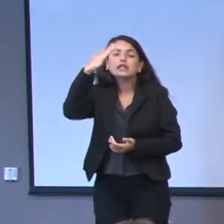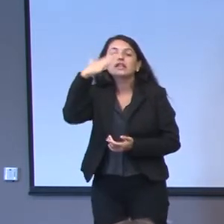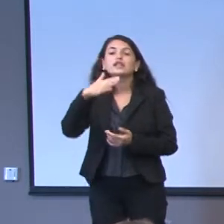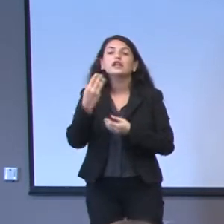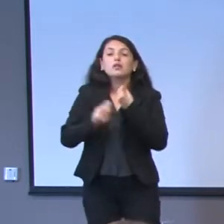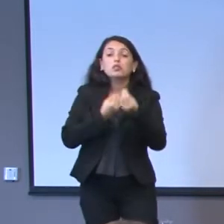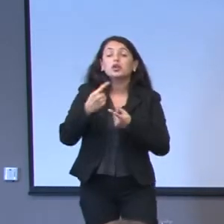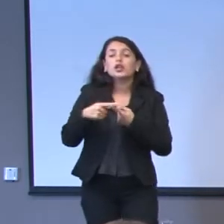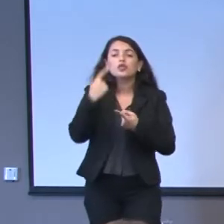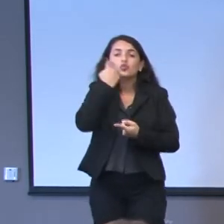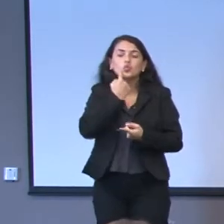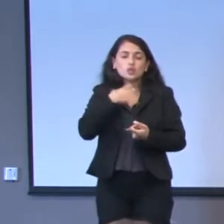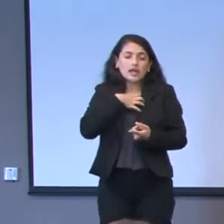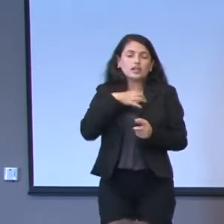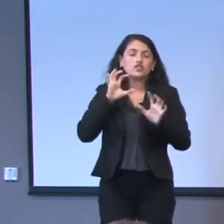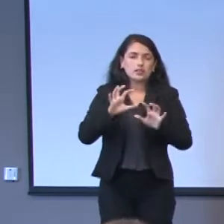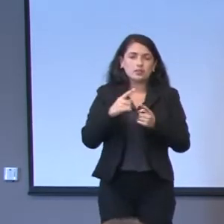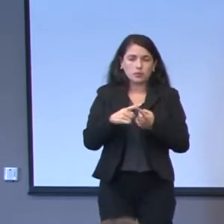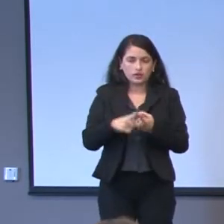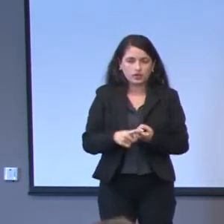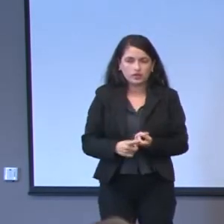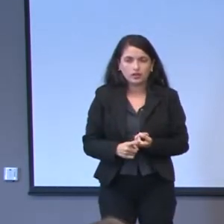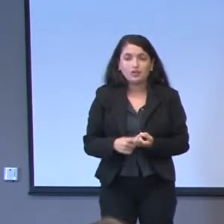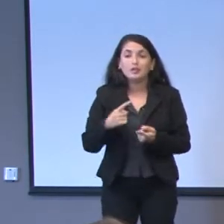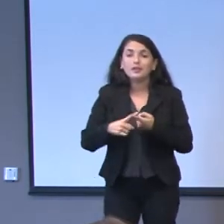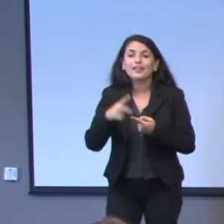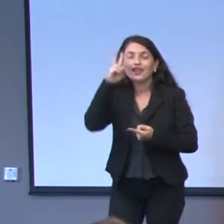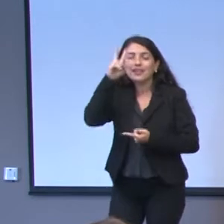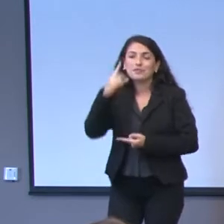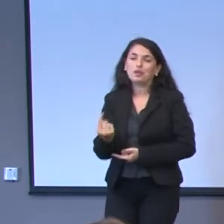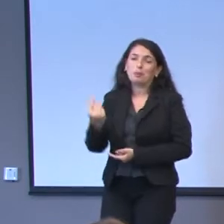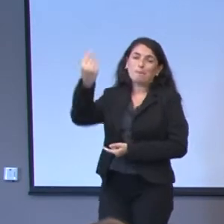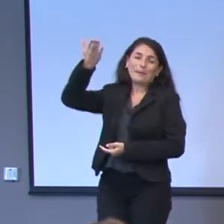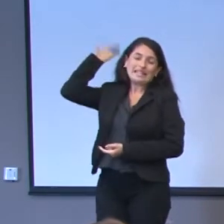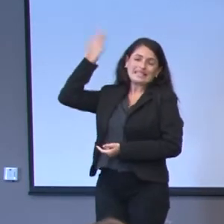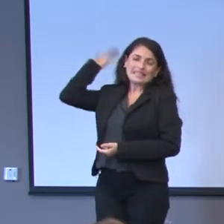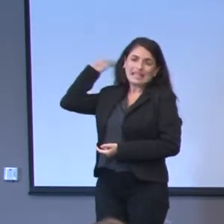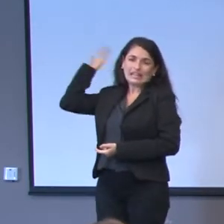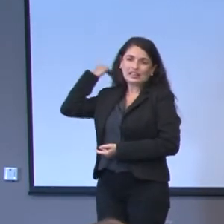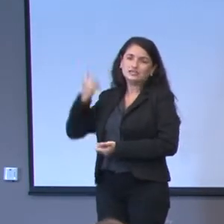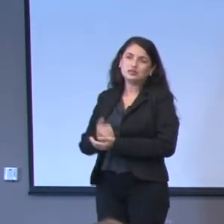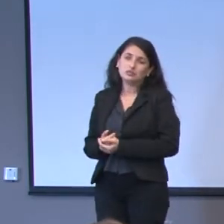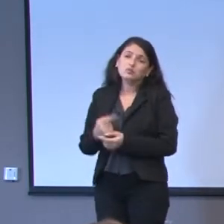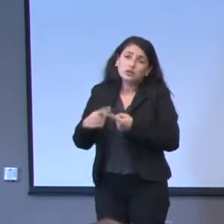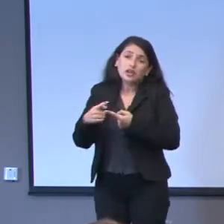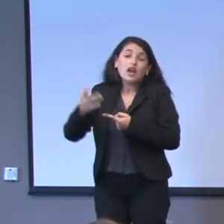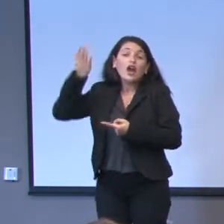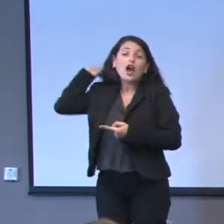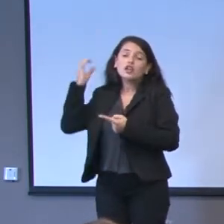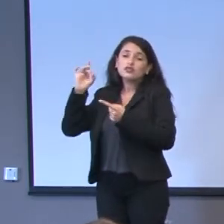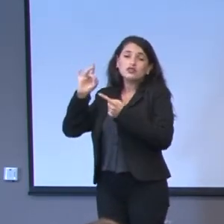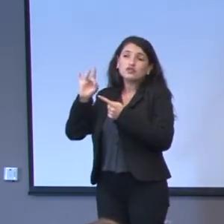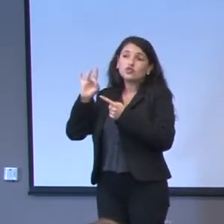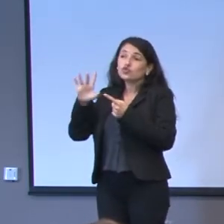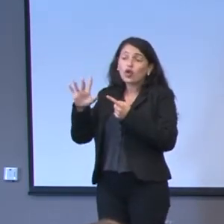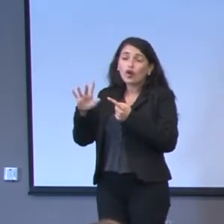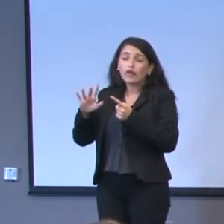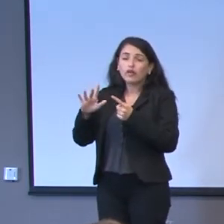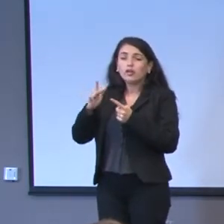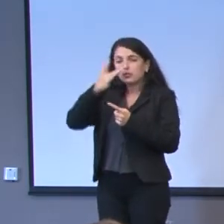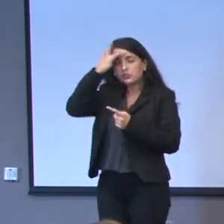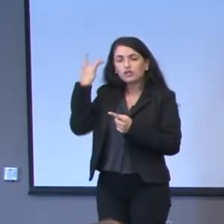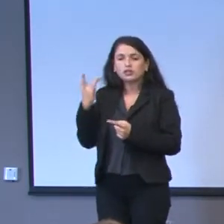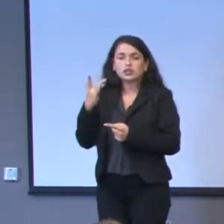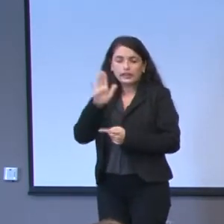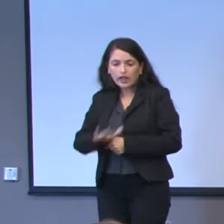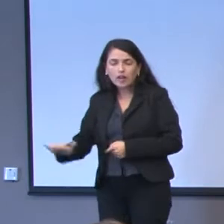de análise o que eles têm como passado. Né? Antigamente, de fato, só existia essa alternativa para uma criança e para um